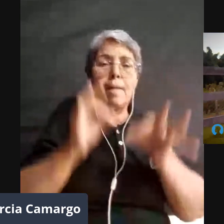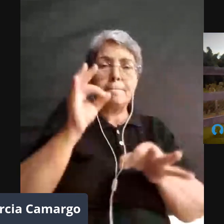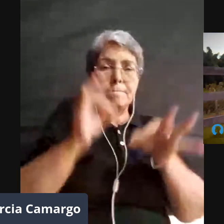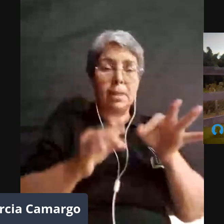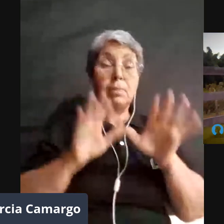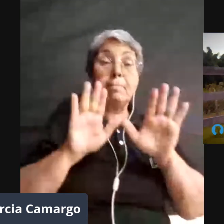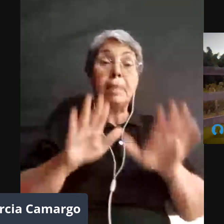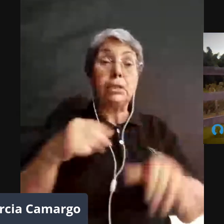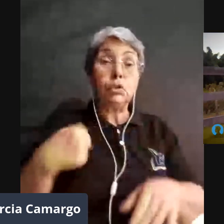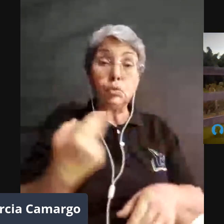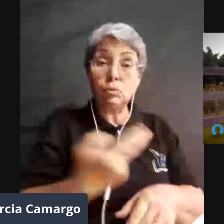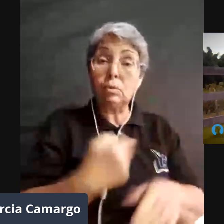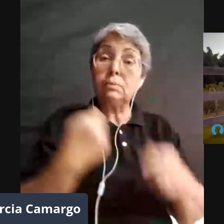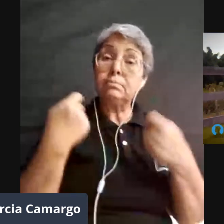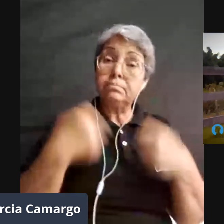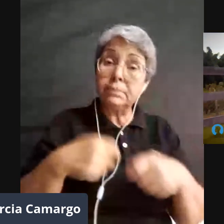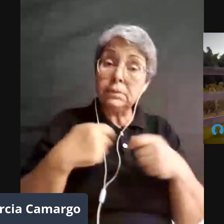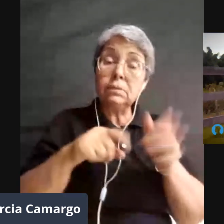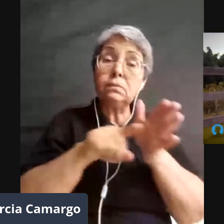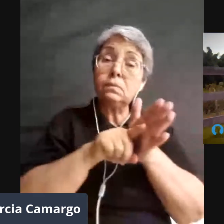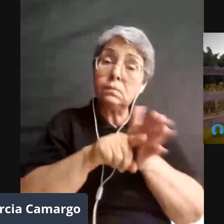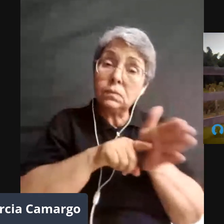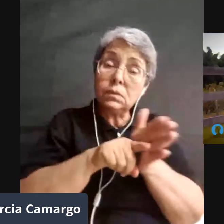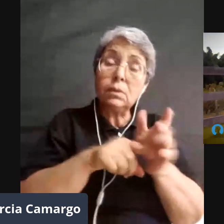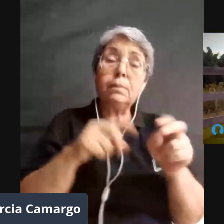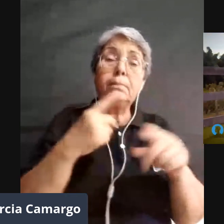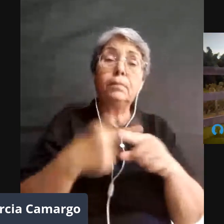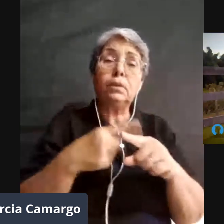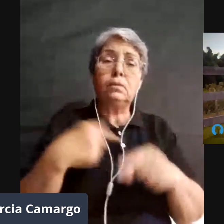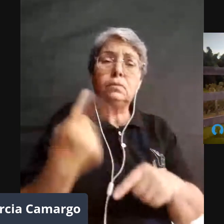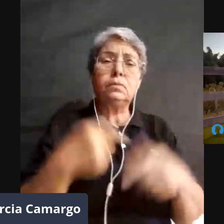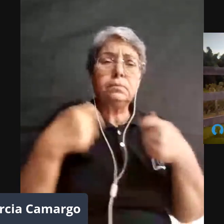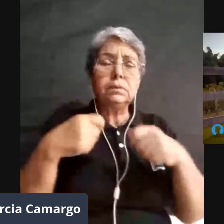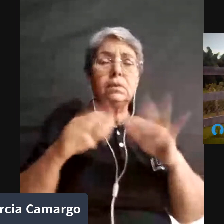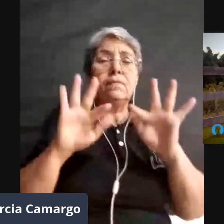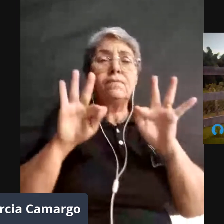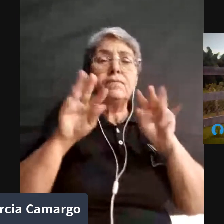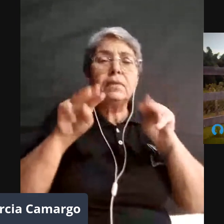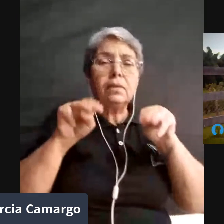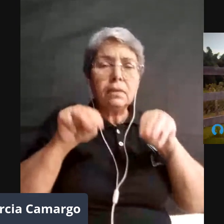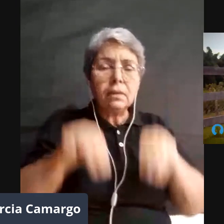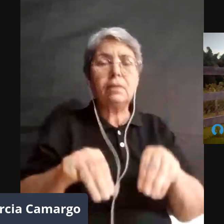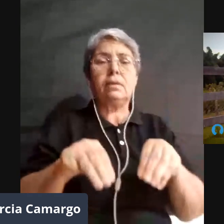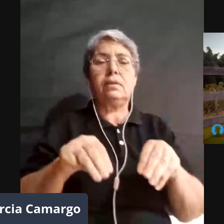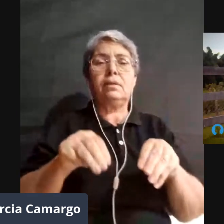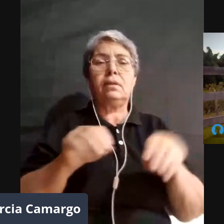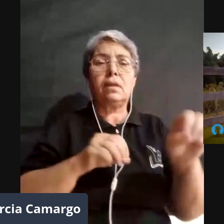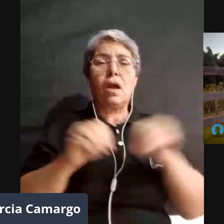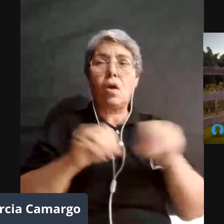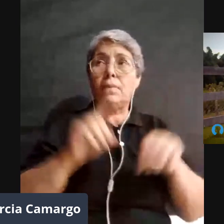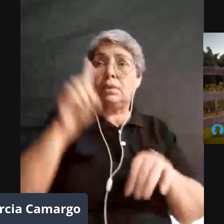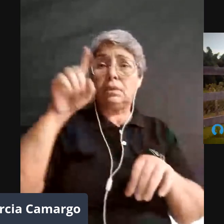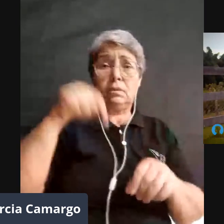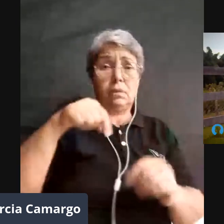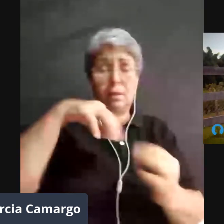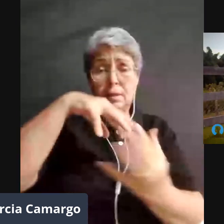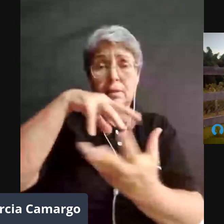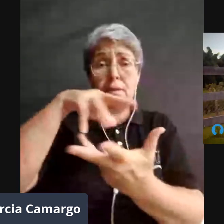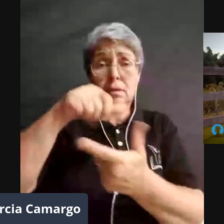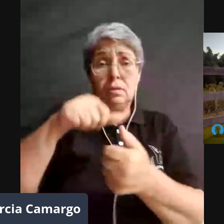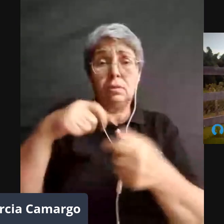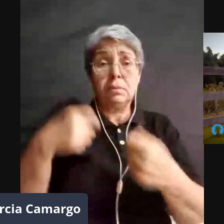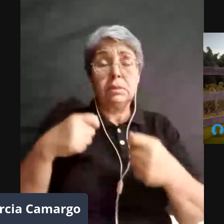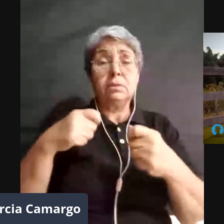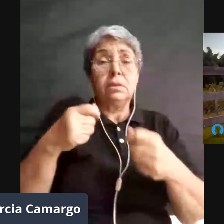a questão da finalização da obra de Deus sobre a terra. Nós precisamos recobrar nesta nossa geração